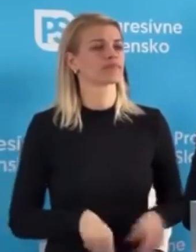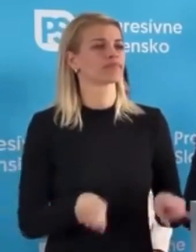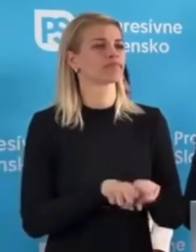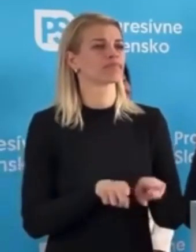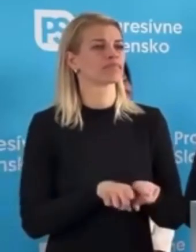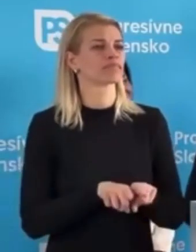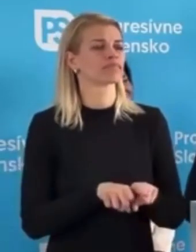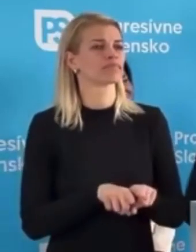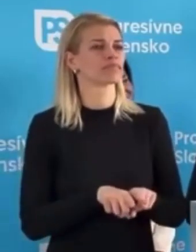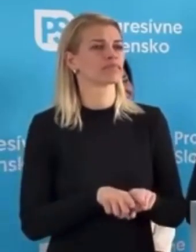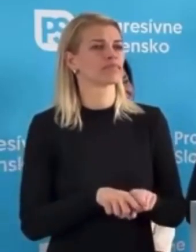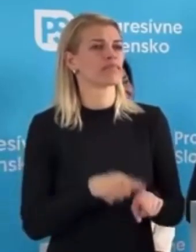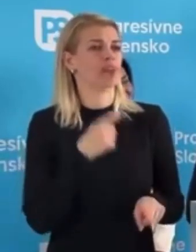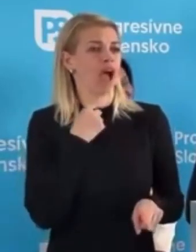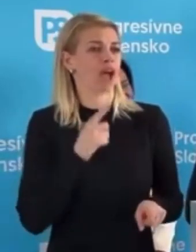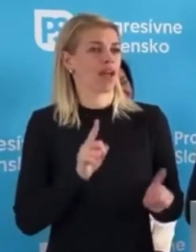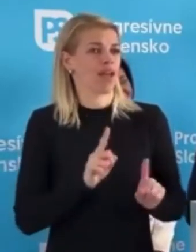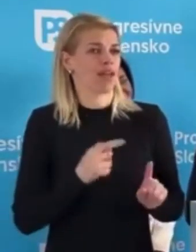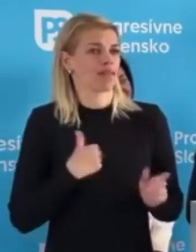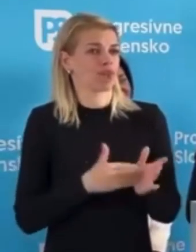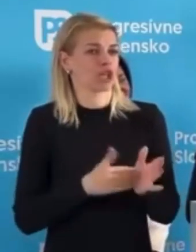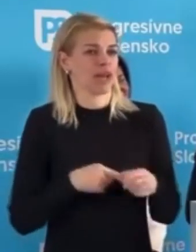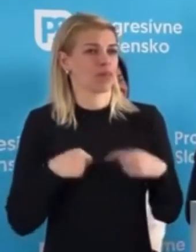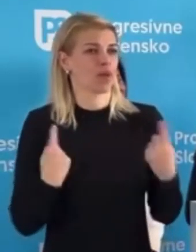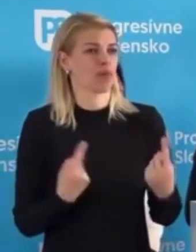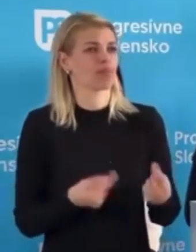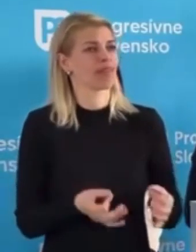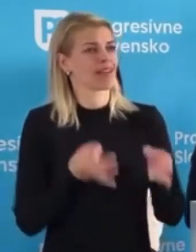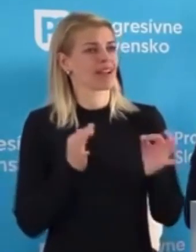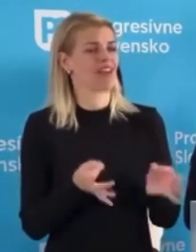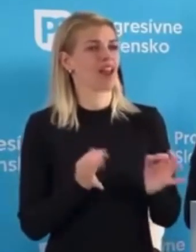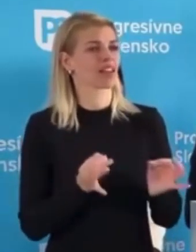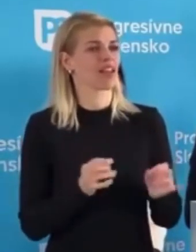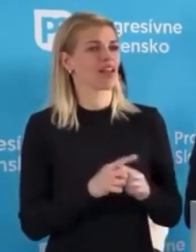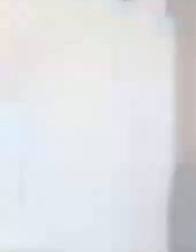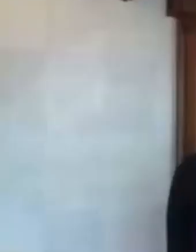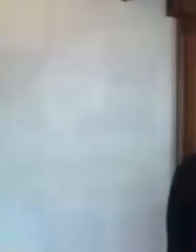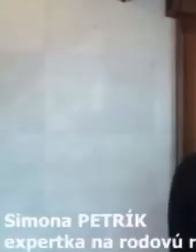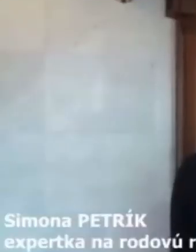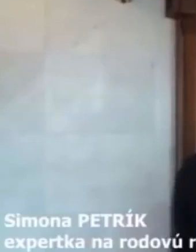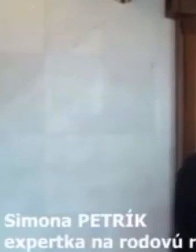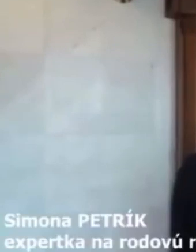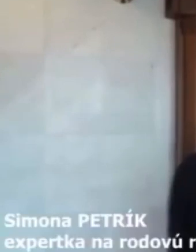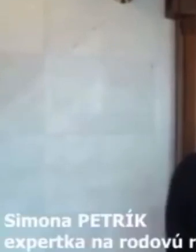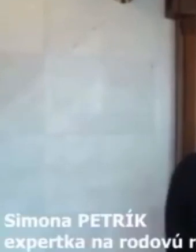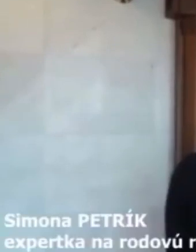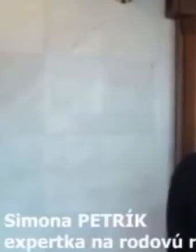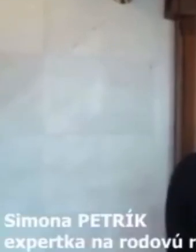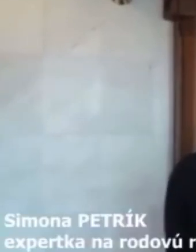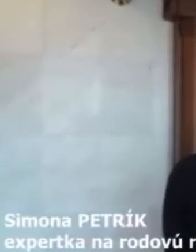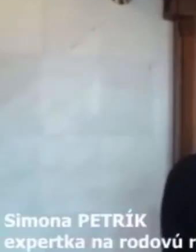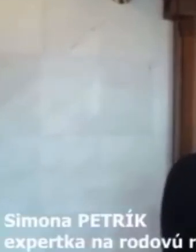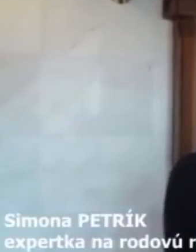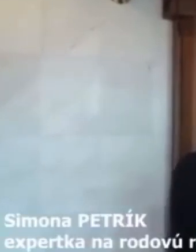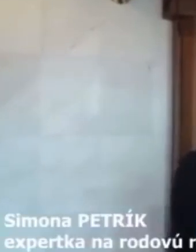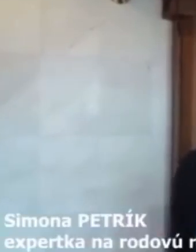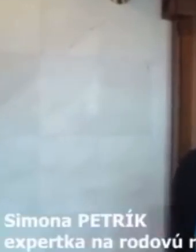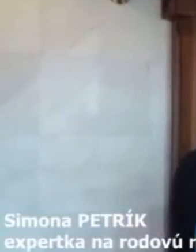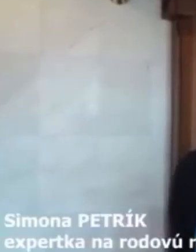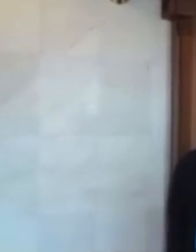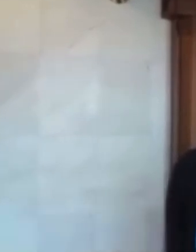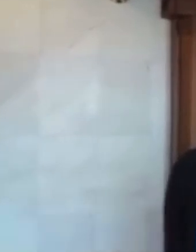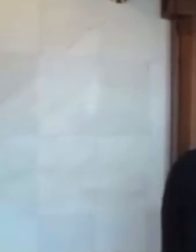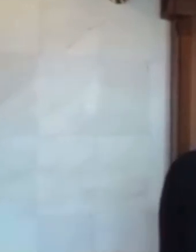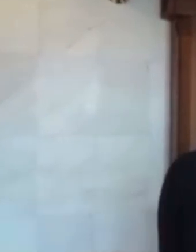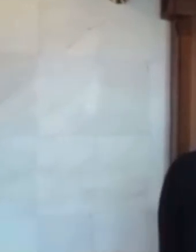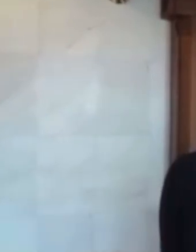také, aké by sme potrebovali. Kvalitné a inkluzívne. Najväčší problém toho, že skrátka rodová rovnosť